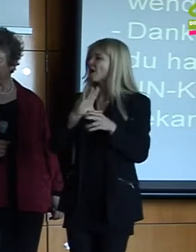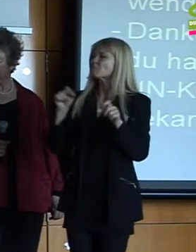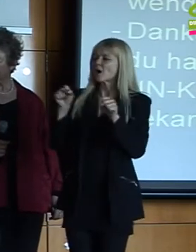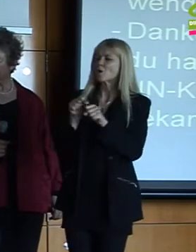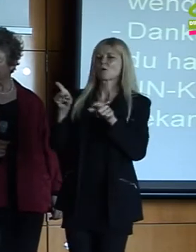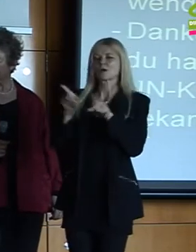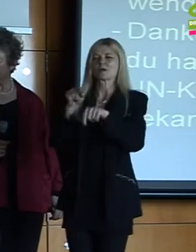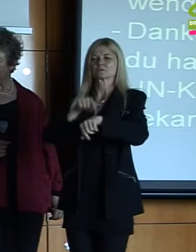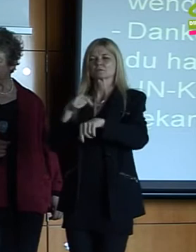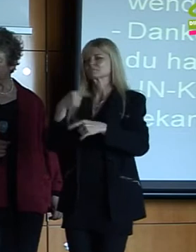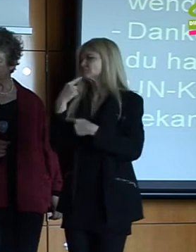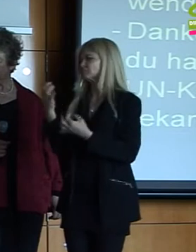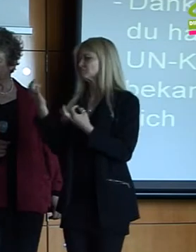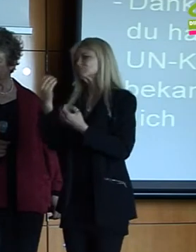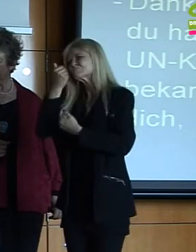nicht nur einen